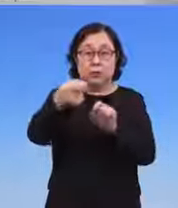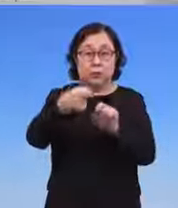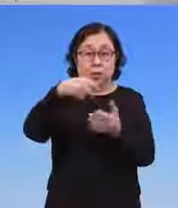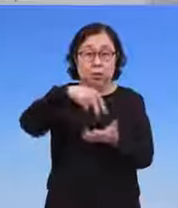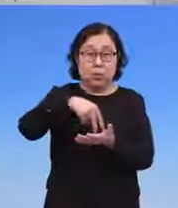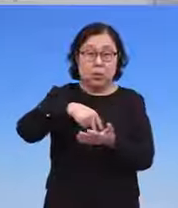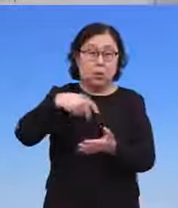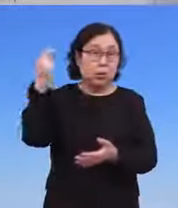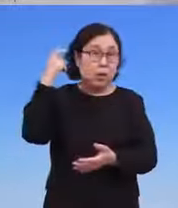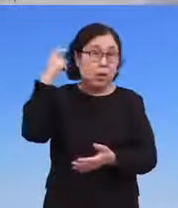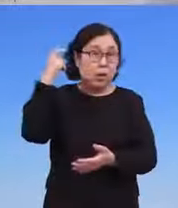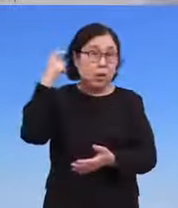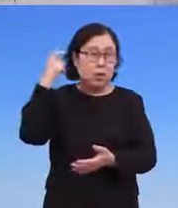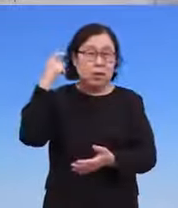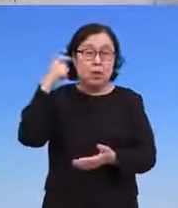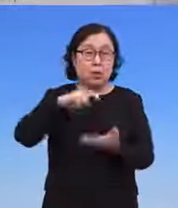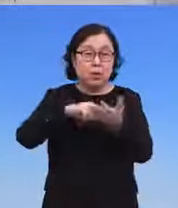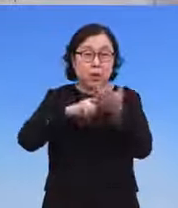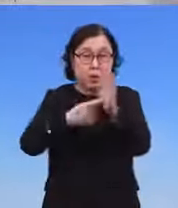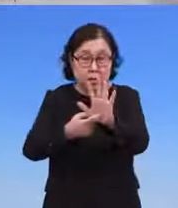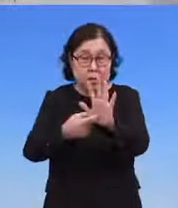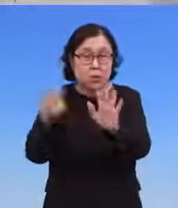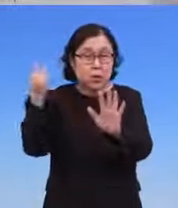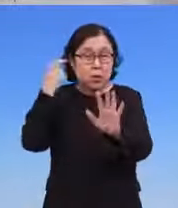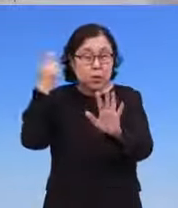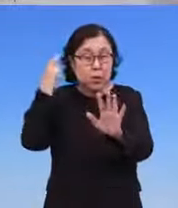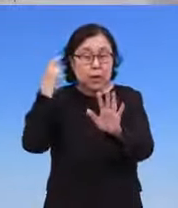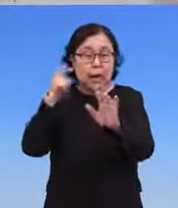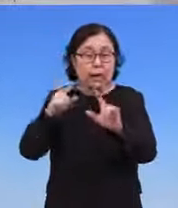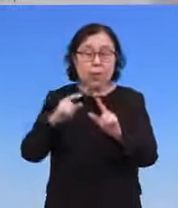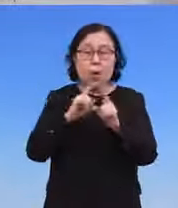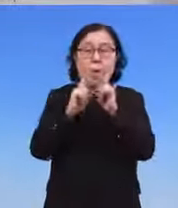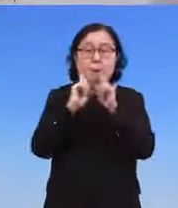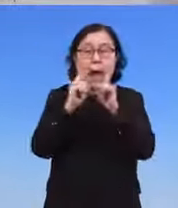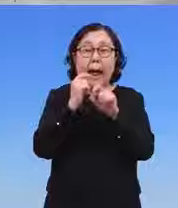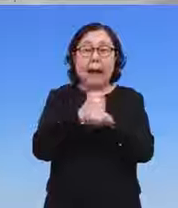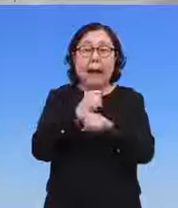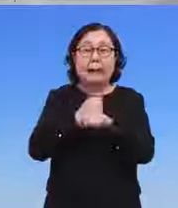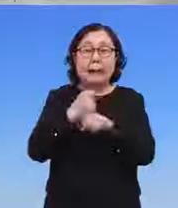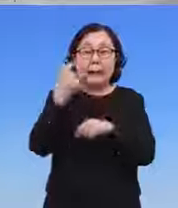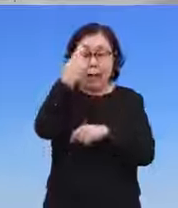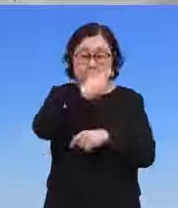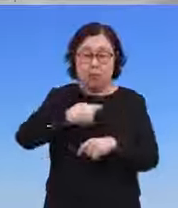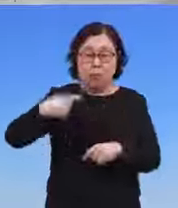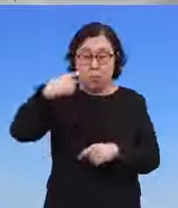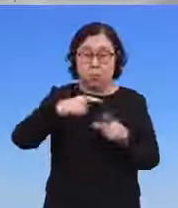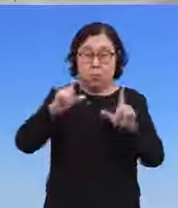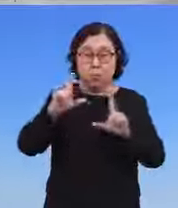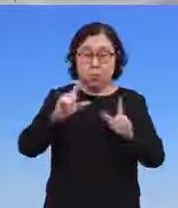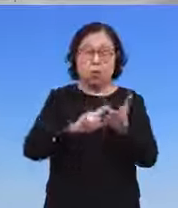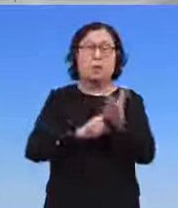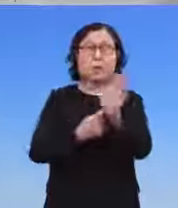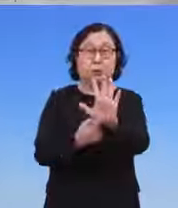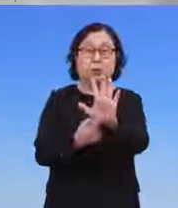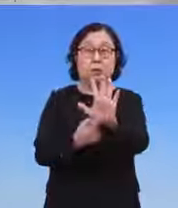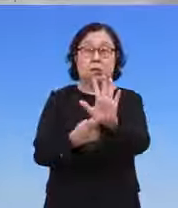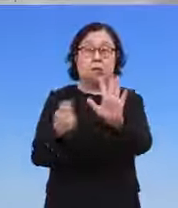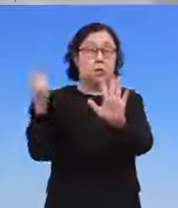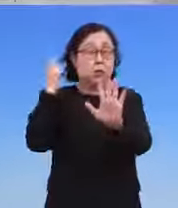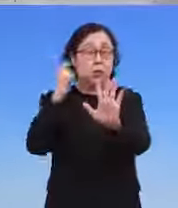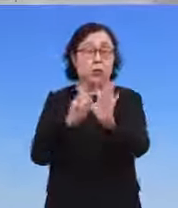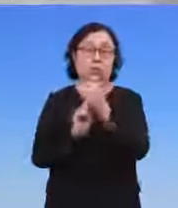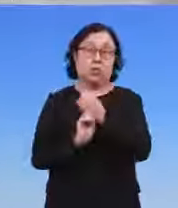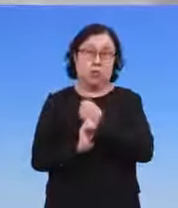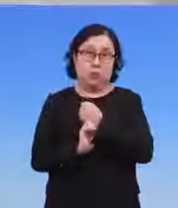내고 있잖아요. 드러나는 건 소리가 아니라 그 말하는 주인공인 제 모습만 드러나는 거, 이게